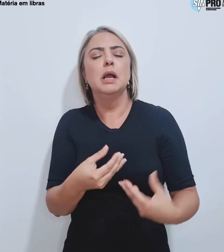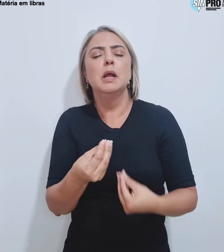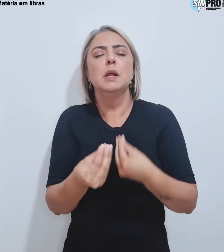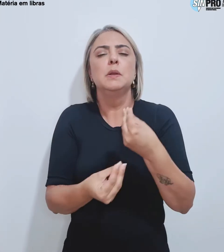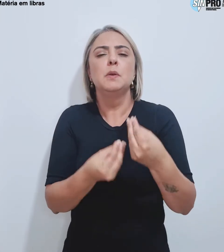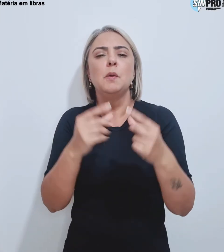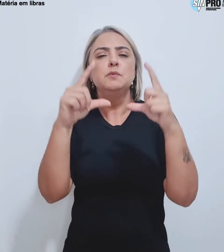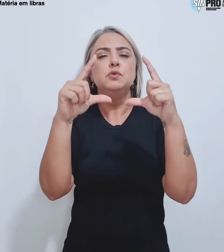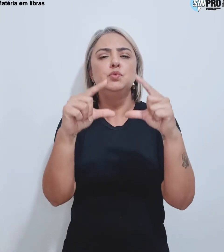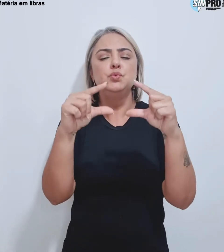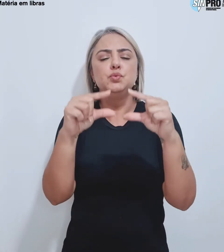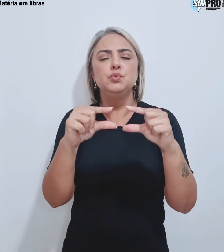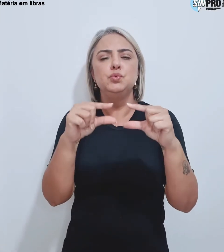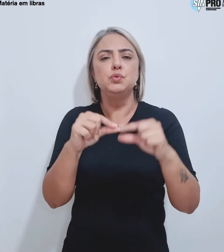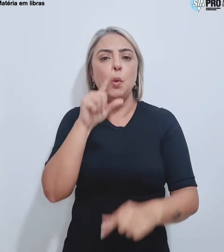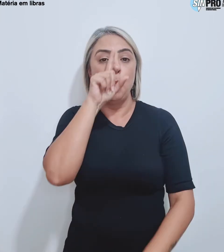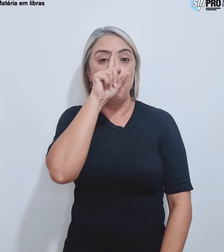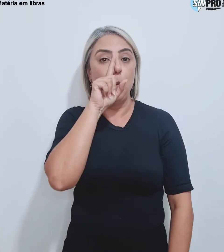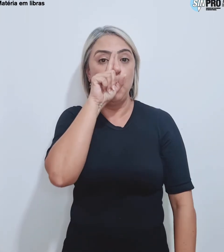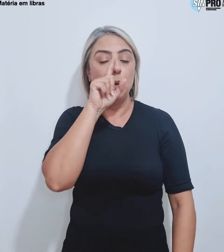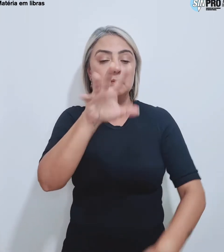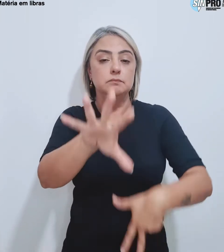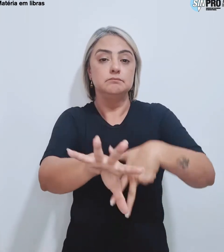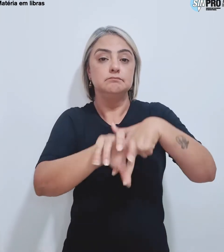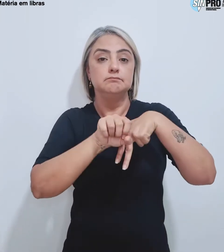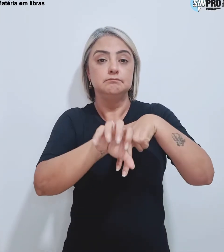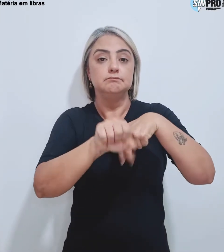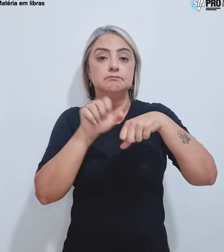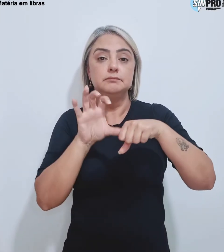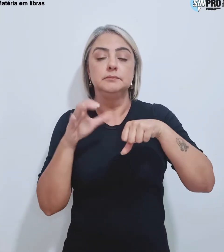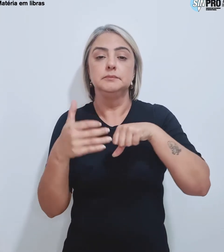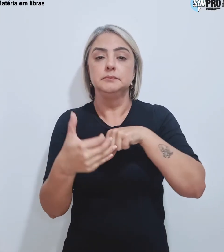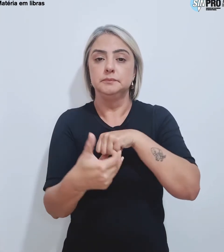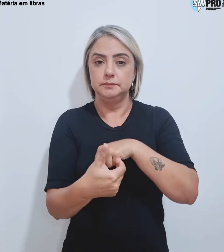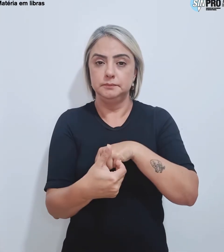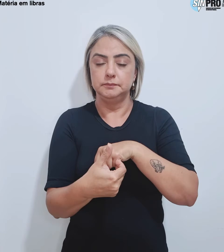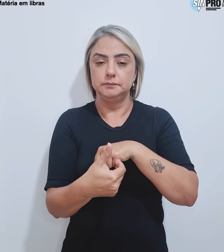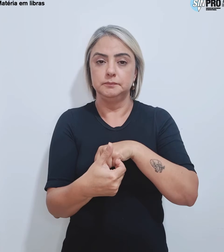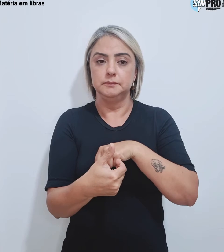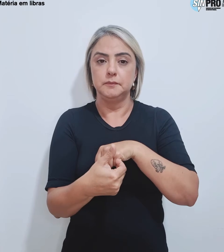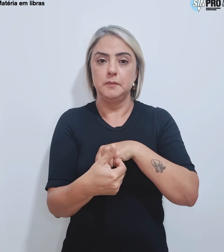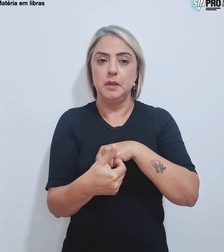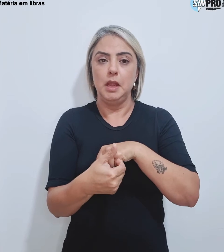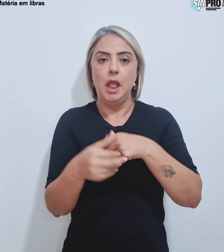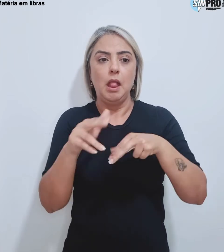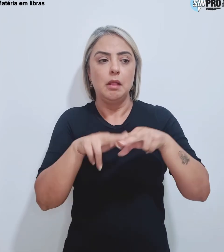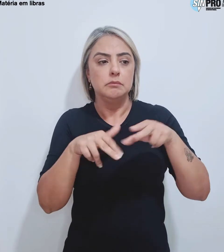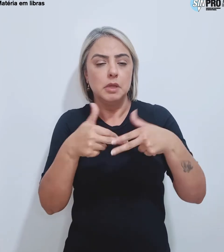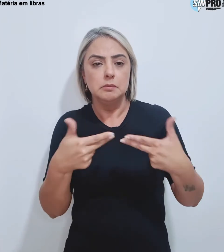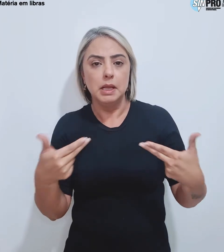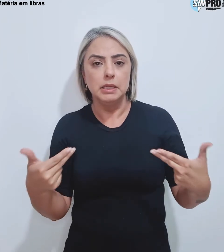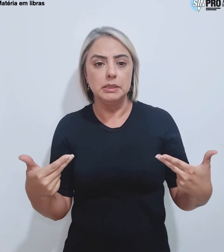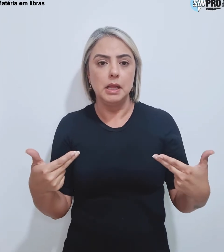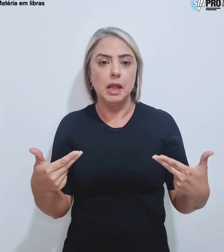sobre como mitigar os riscos de infecção da Covid-19. Os materiais